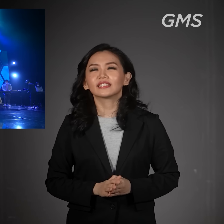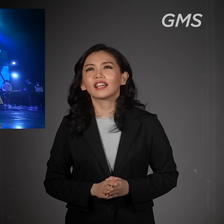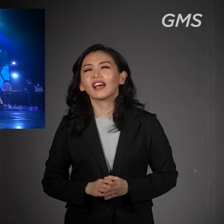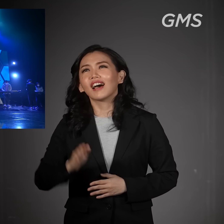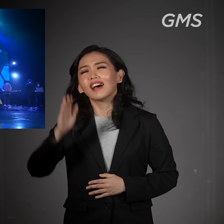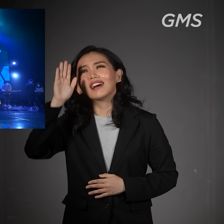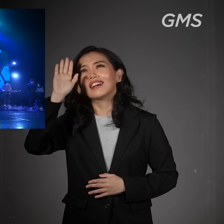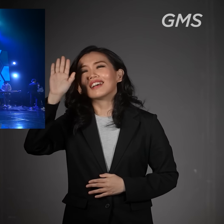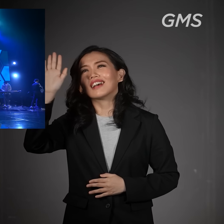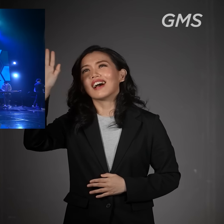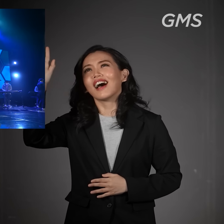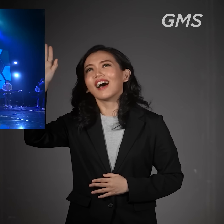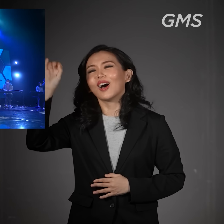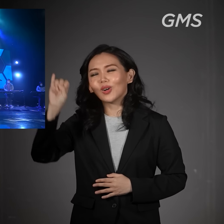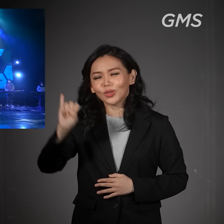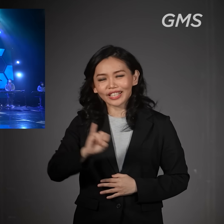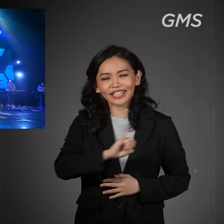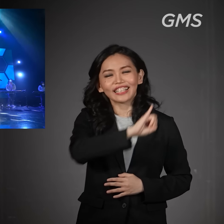Engkau